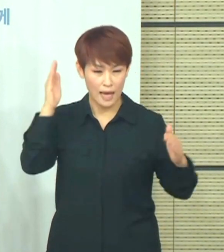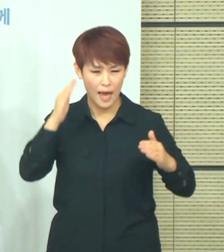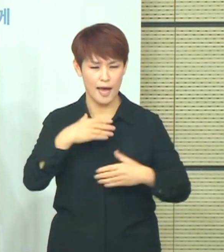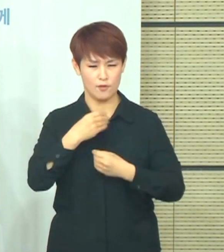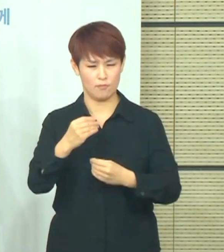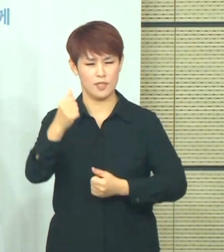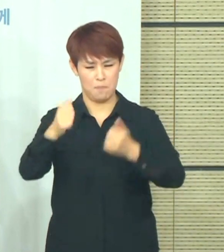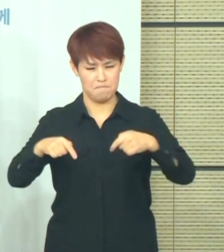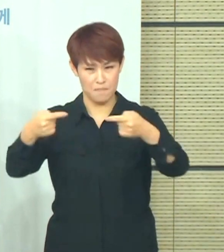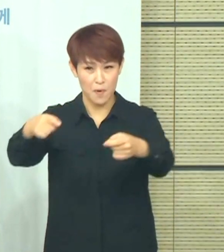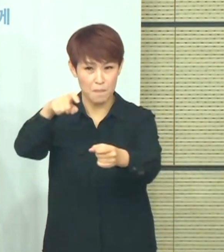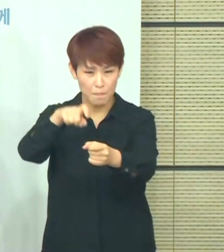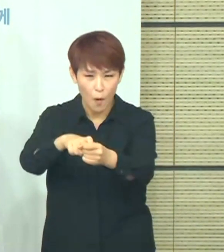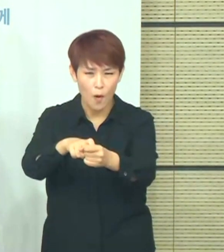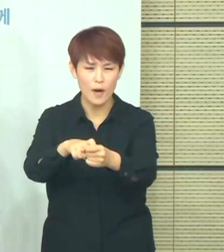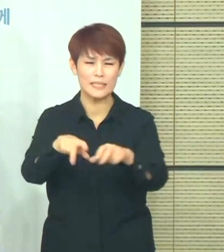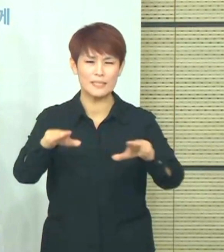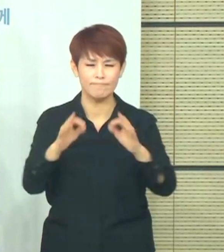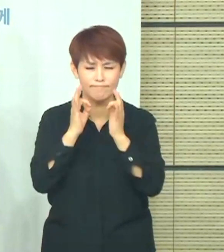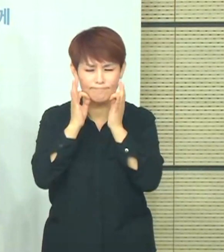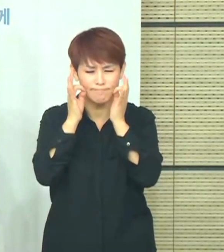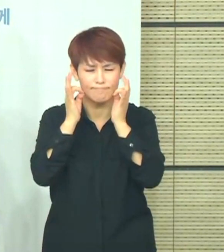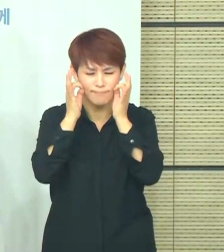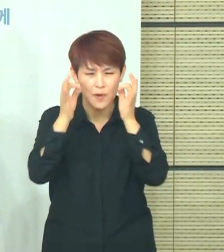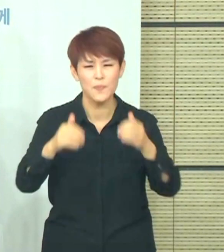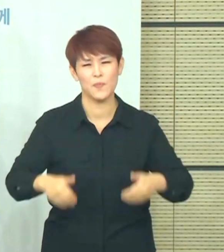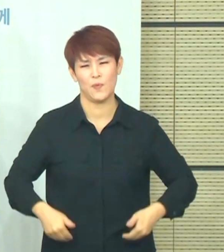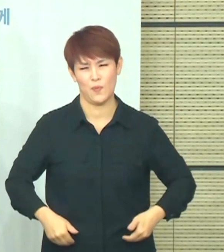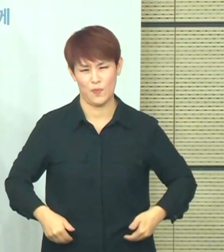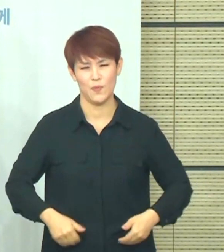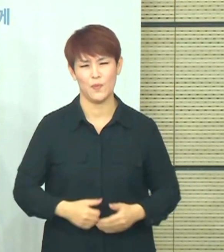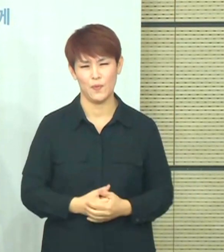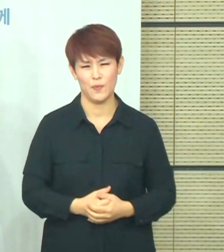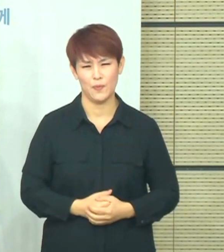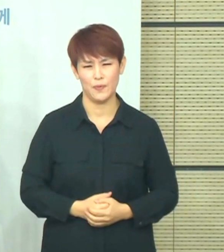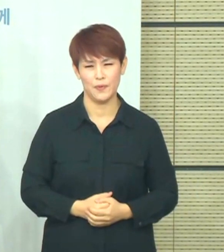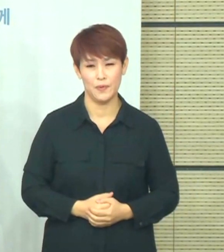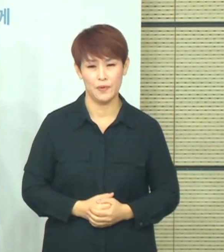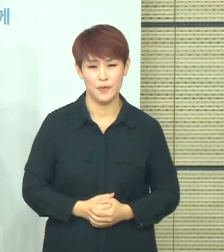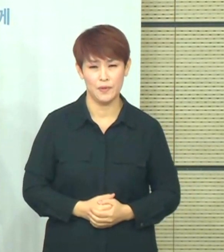시험을 보기 위해서는 지금 최대한 노력하여 감염 확산을 줄여 나가야 됩니다.